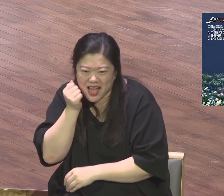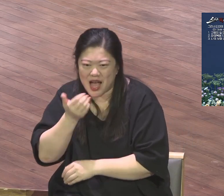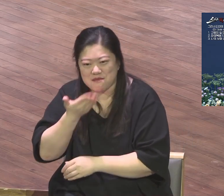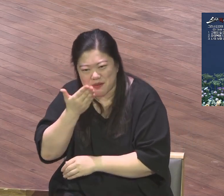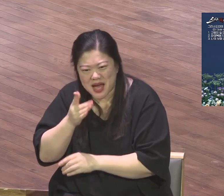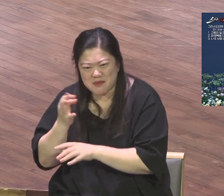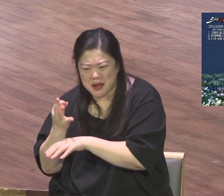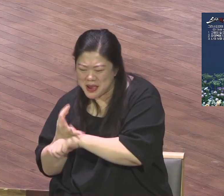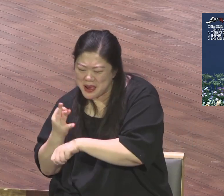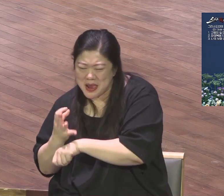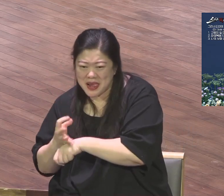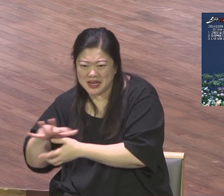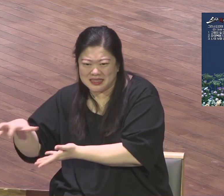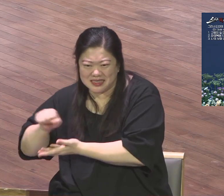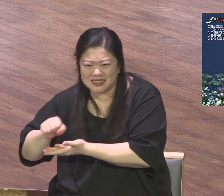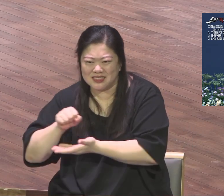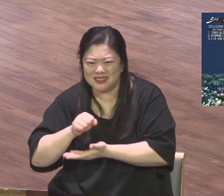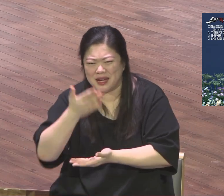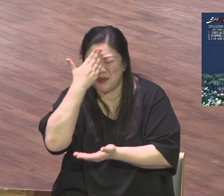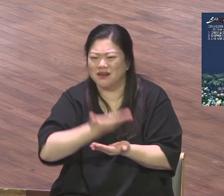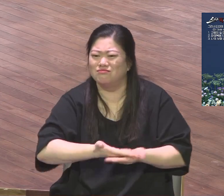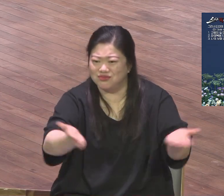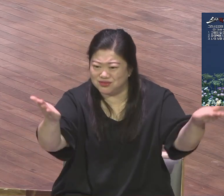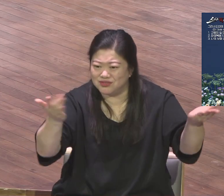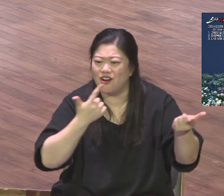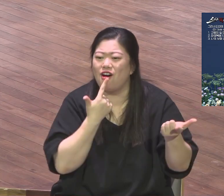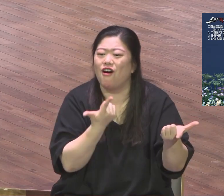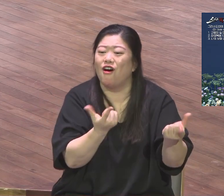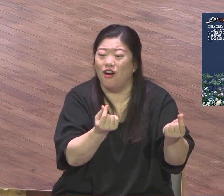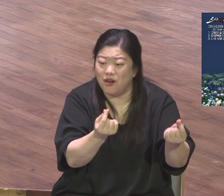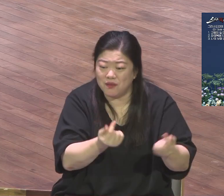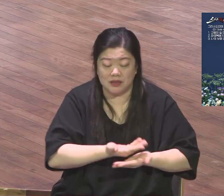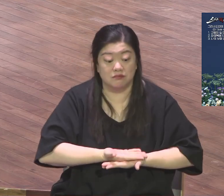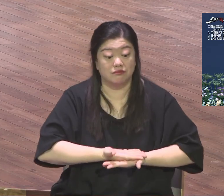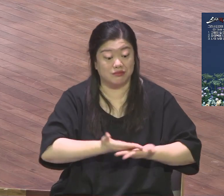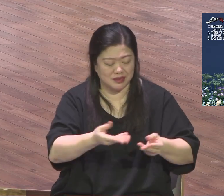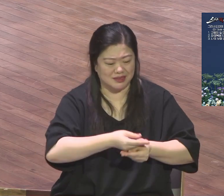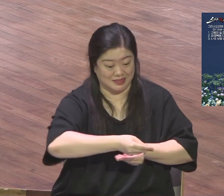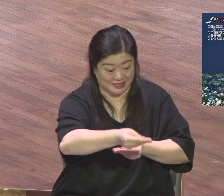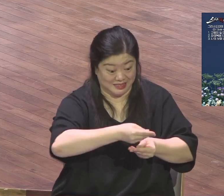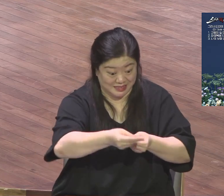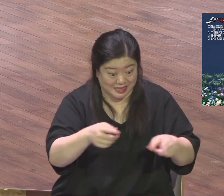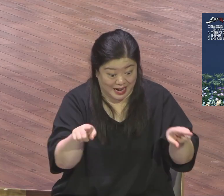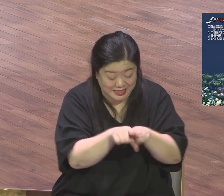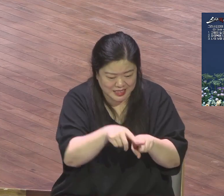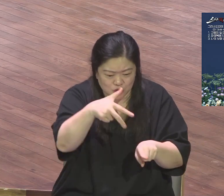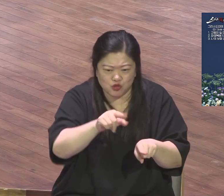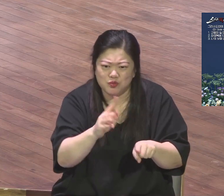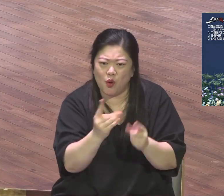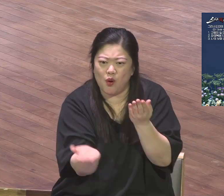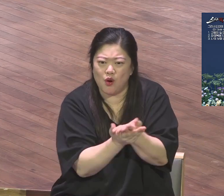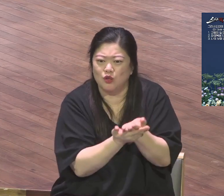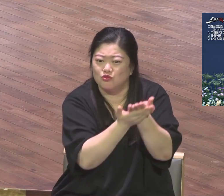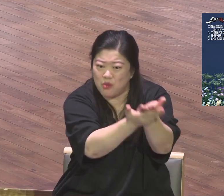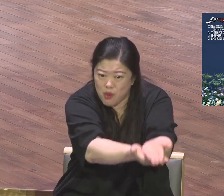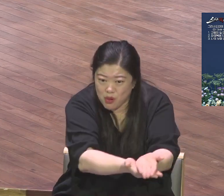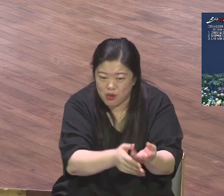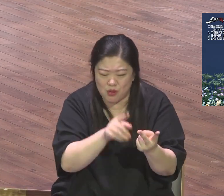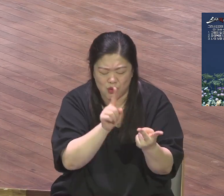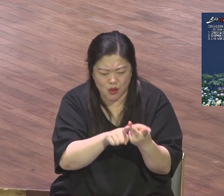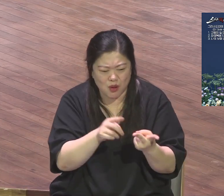주머니 다 털고 주는 거예요. 그런데 그러면서 복음이, 아하, 사람들의 마음이